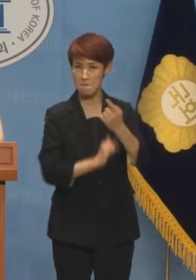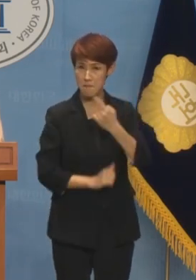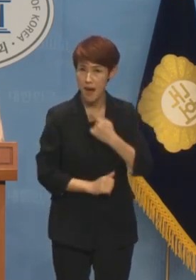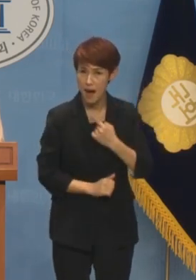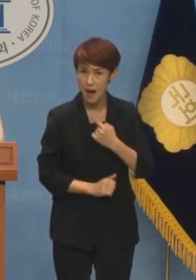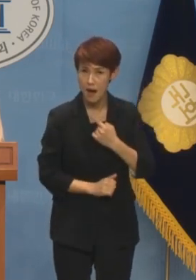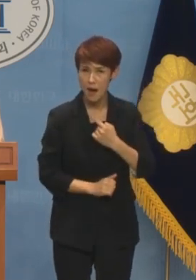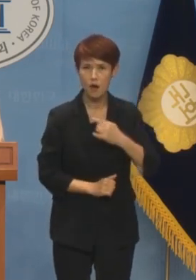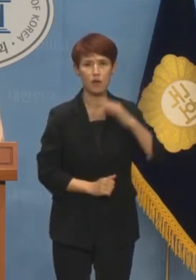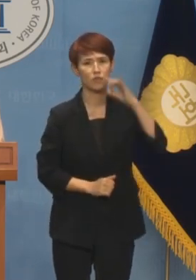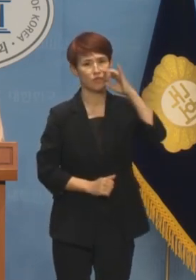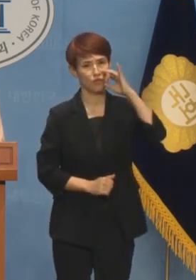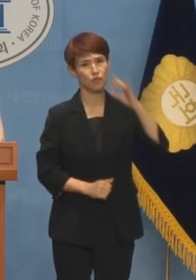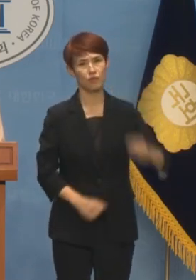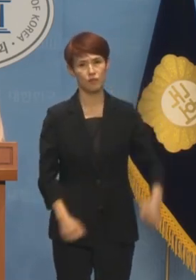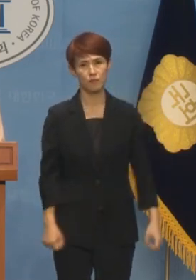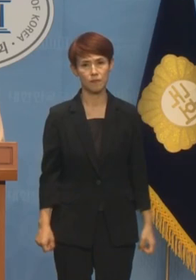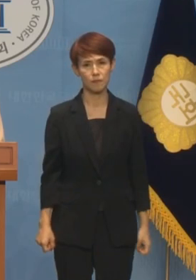적이 있습니까?